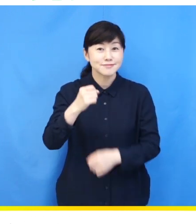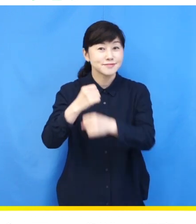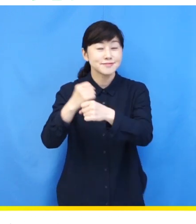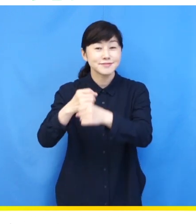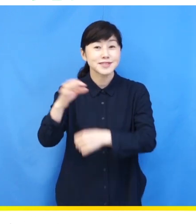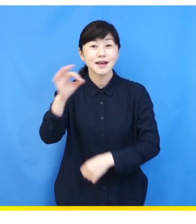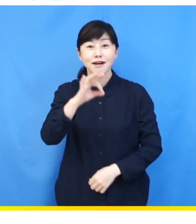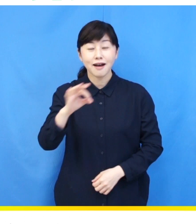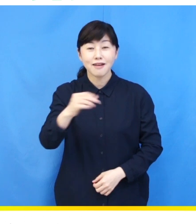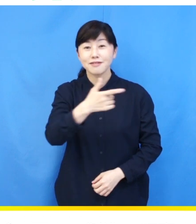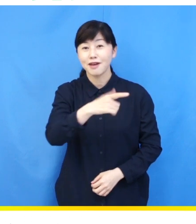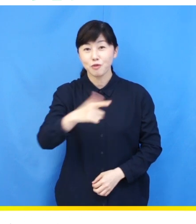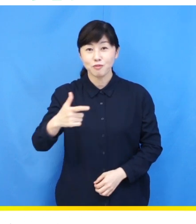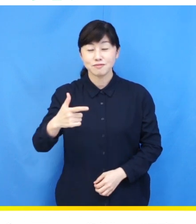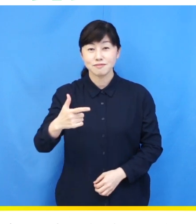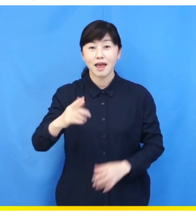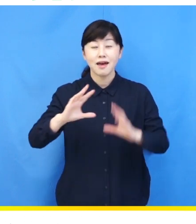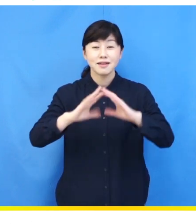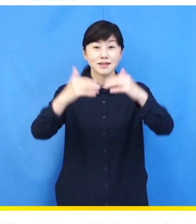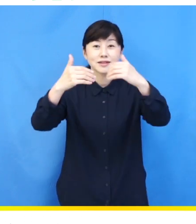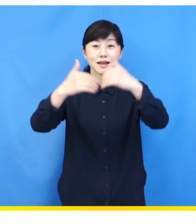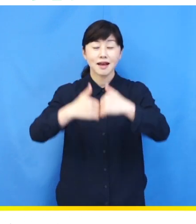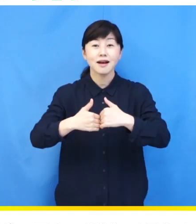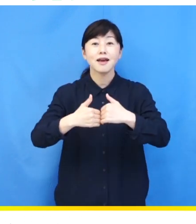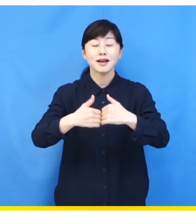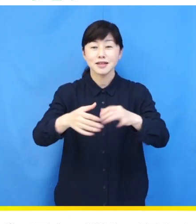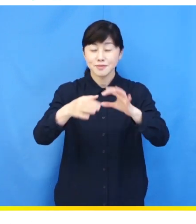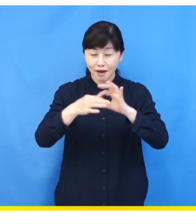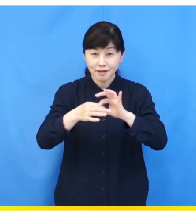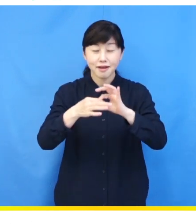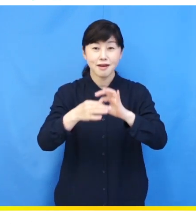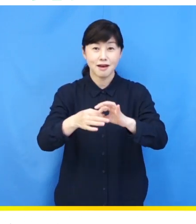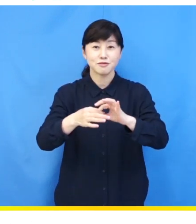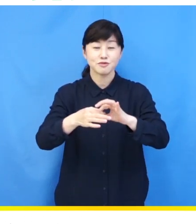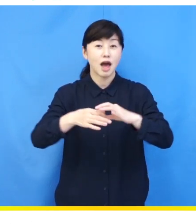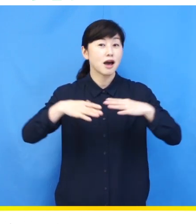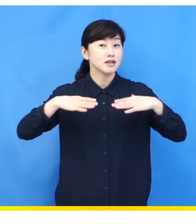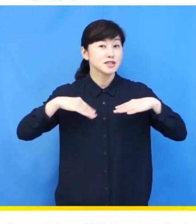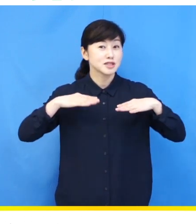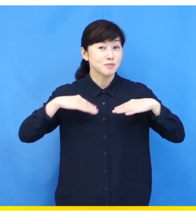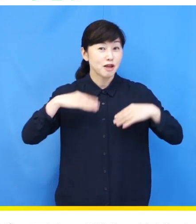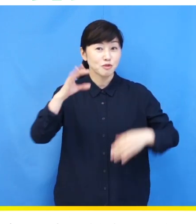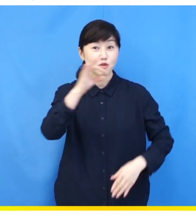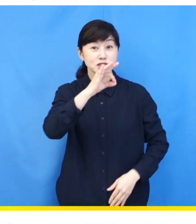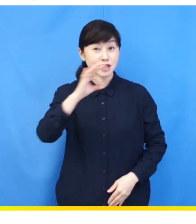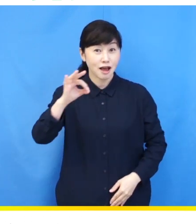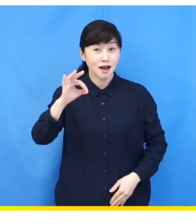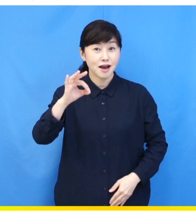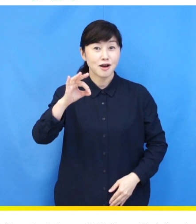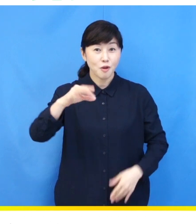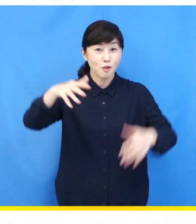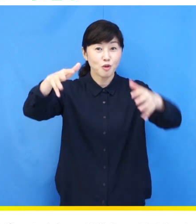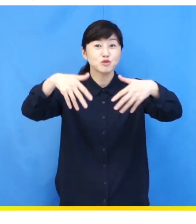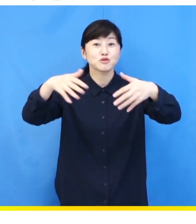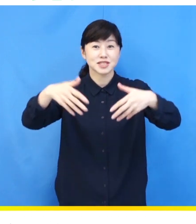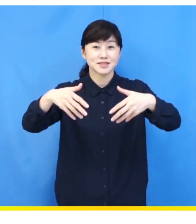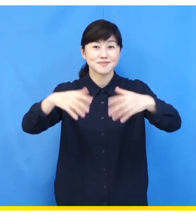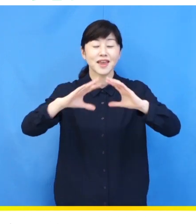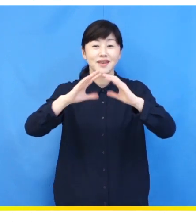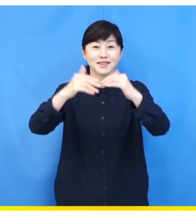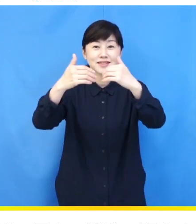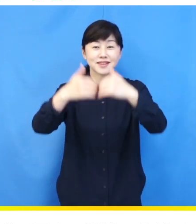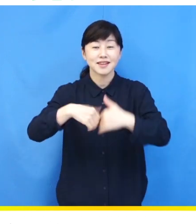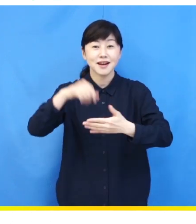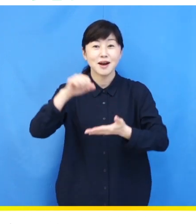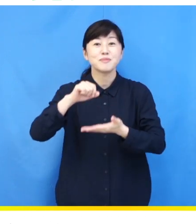など世田谷にゆかりのある自慢の逸品を募集し世田谷みやげとし